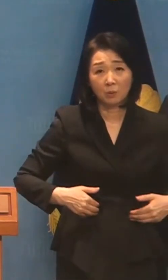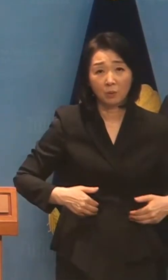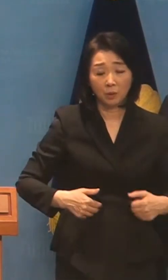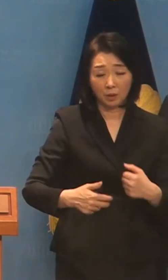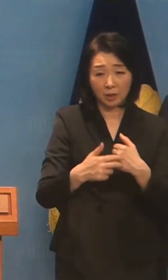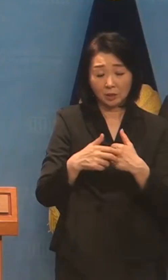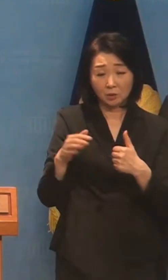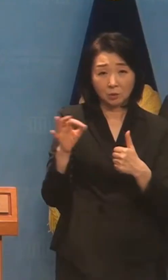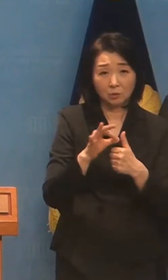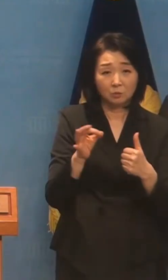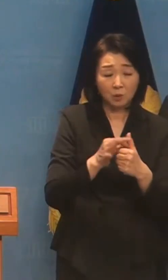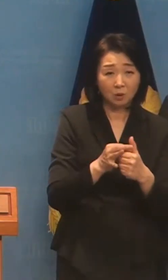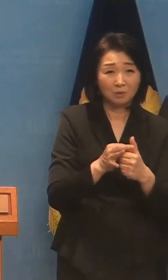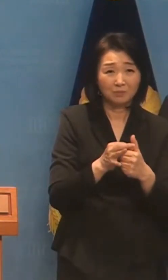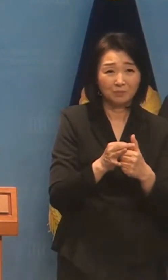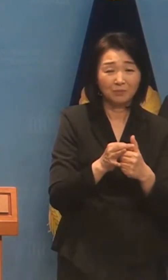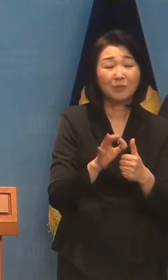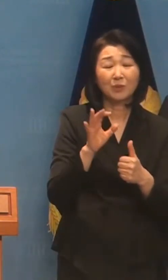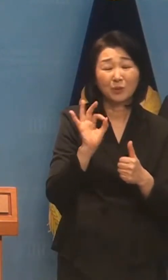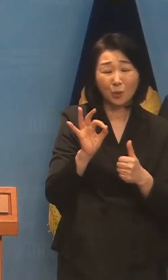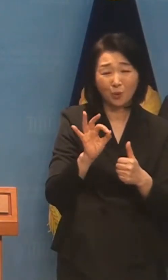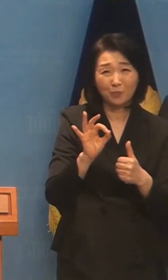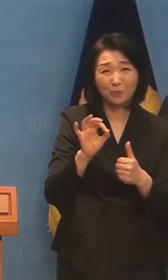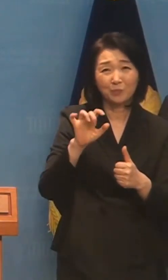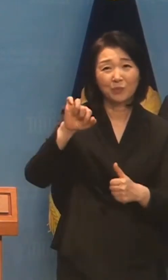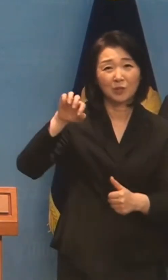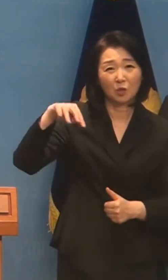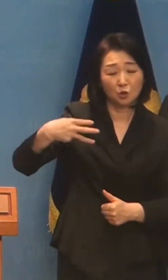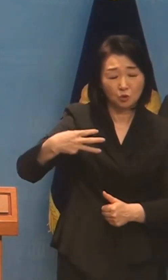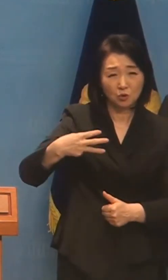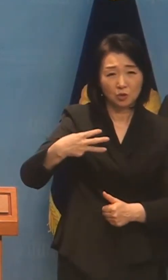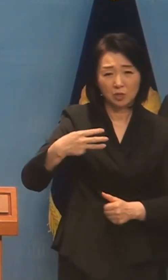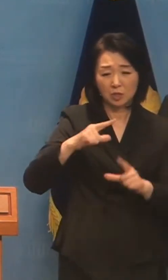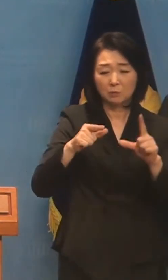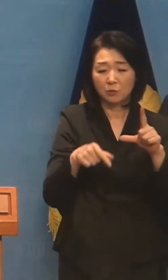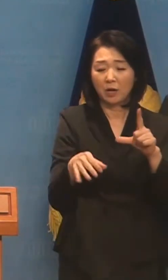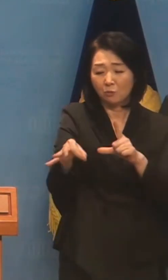의료급여 종육제 지금 당장 철회하십시오.